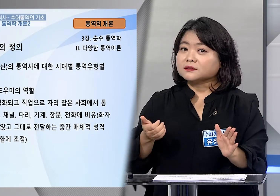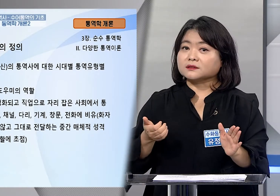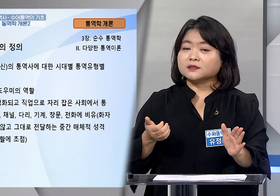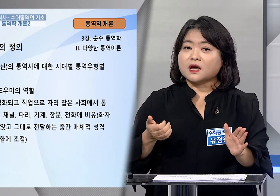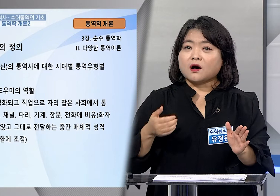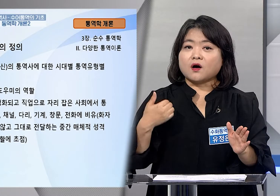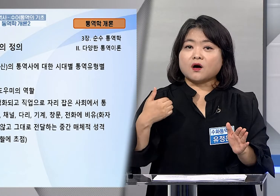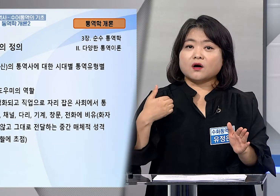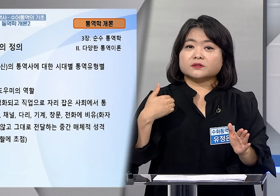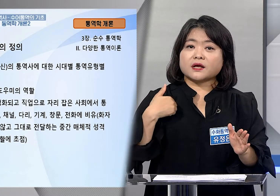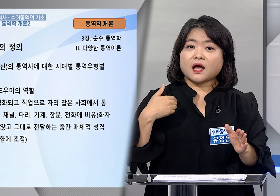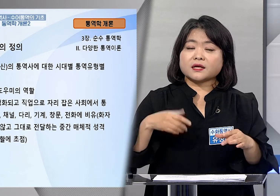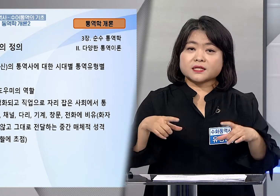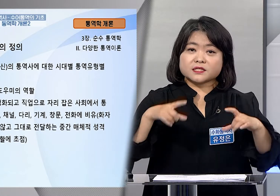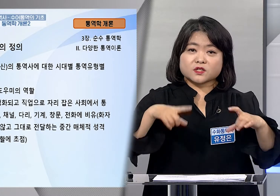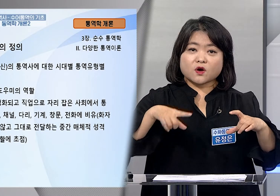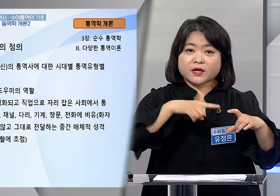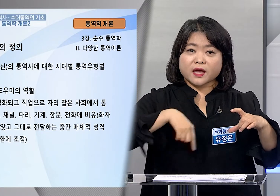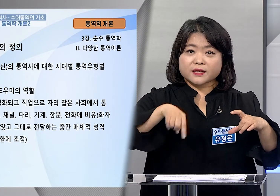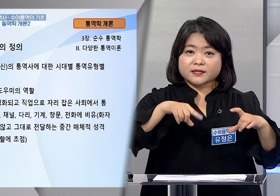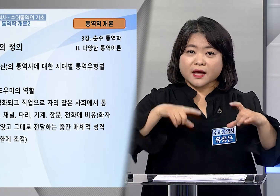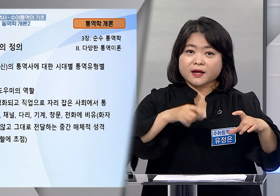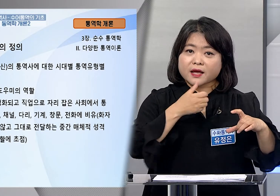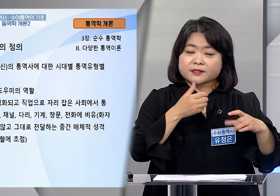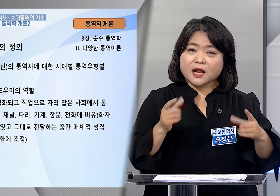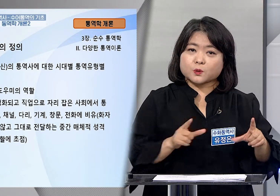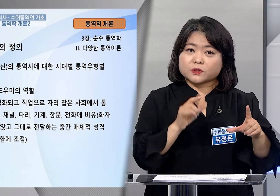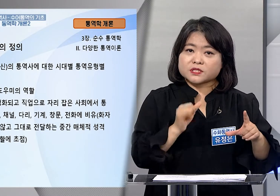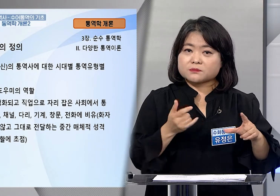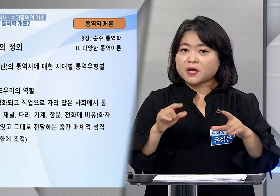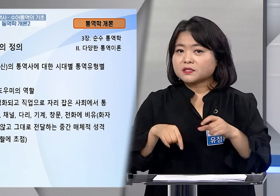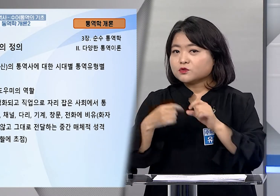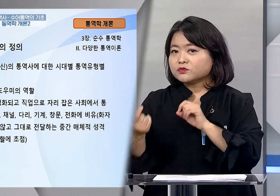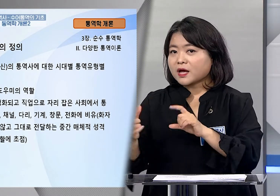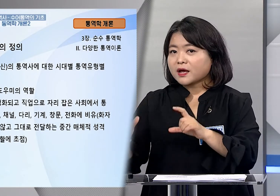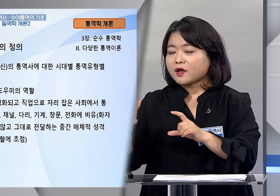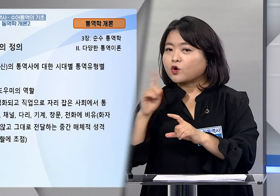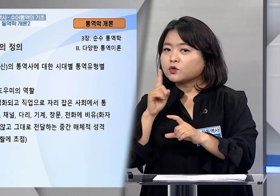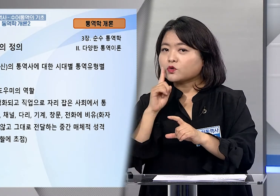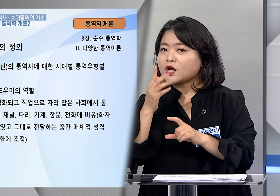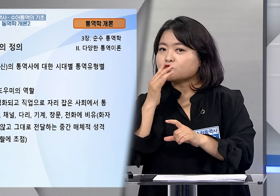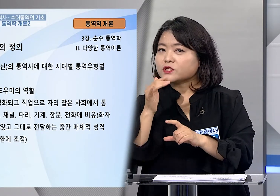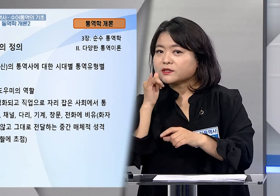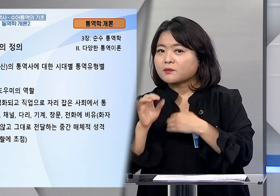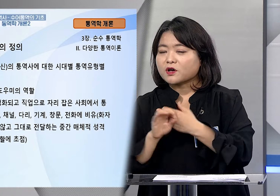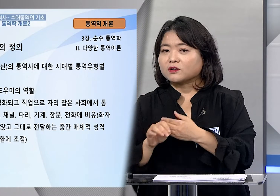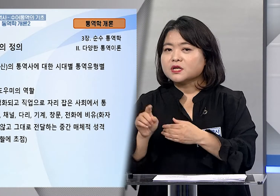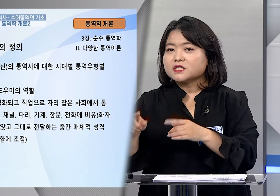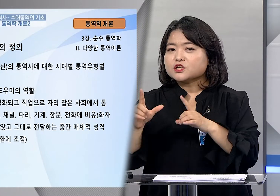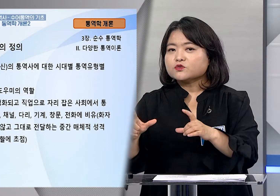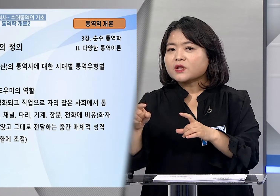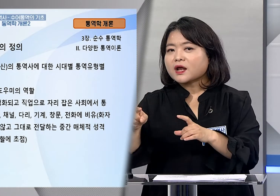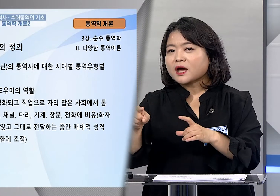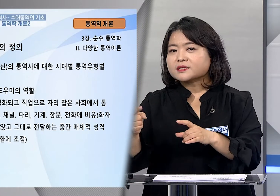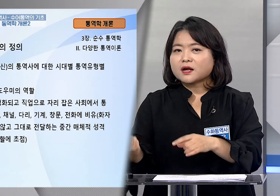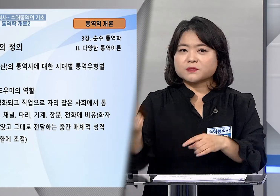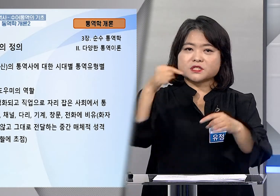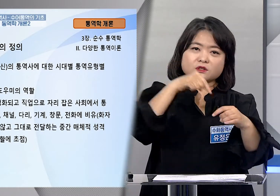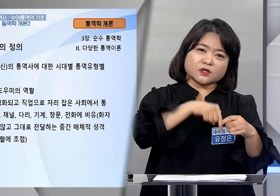내가 이 지역의 이 나라에 살고 있지만 이웃 나라의 언어도 할 수 있다면 이웃 나라 사람이 이 지역에